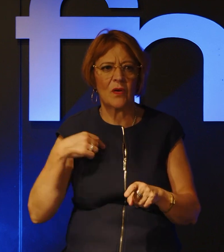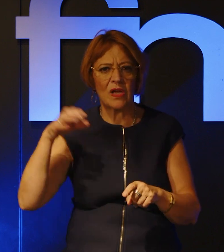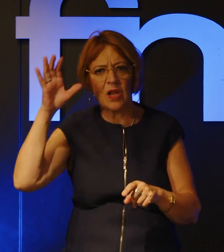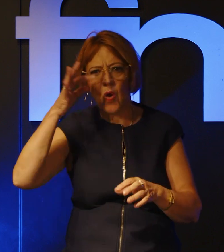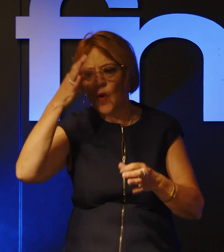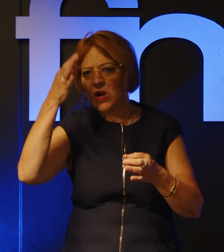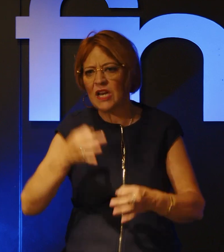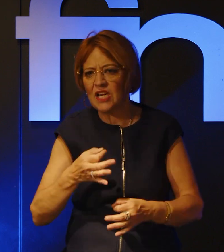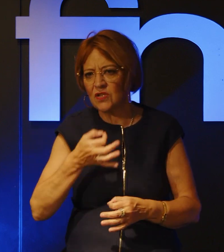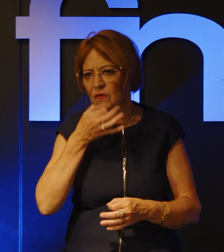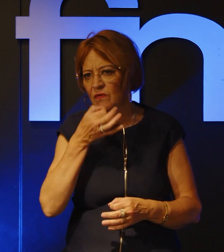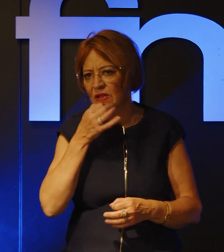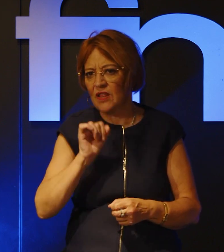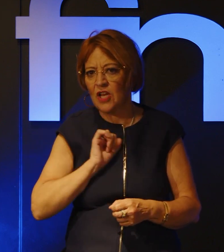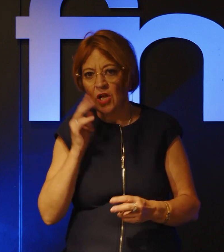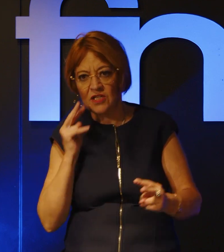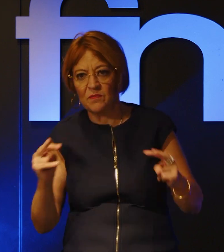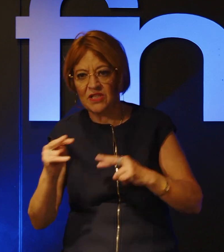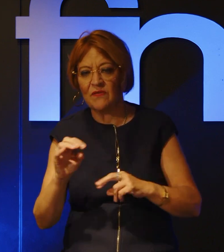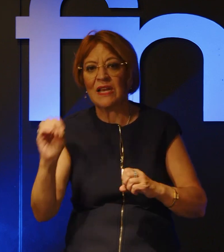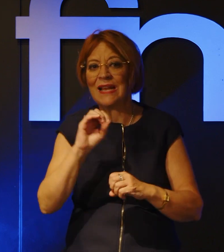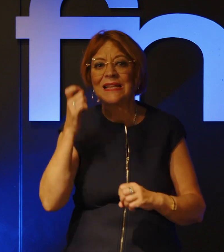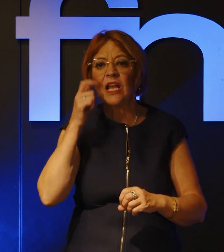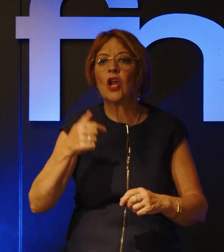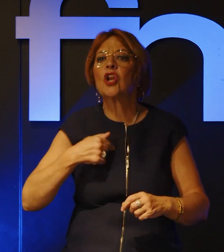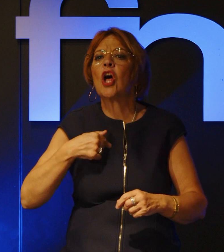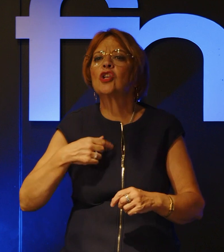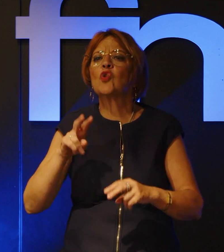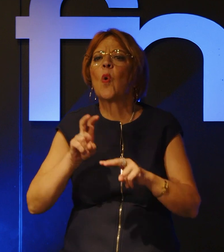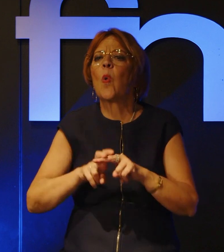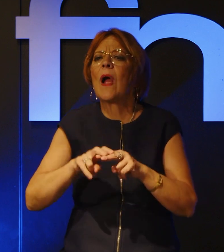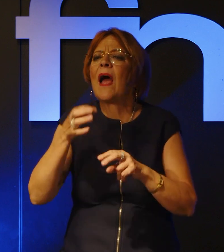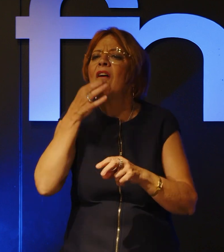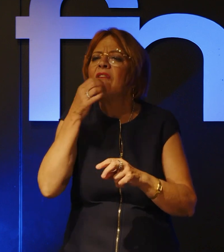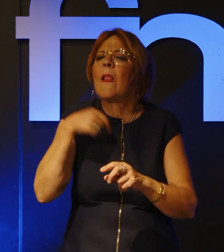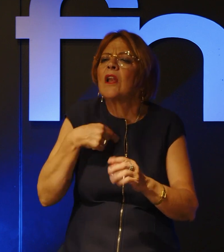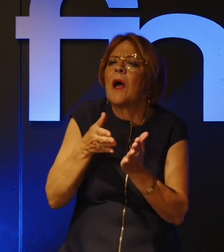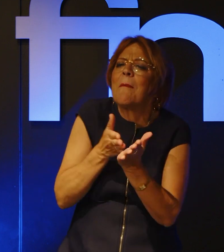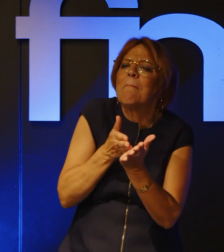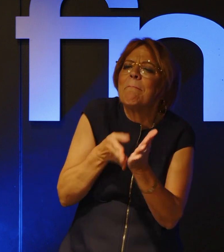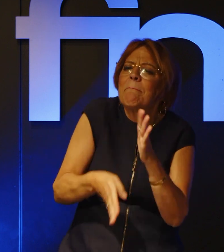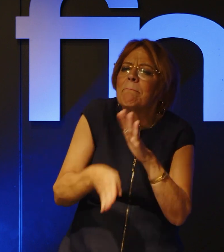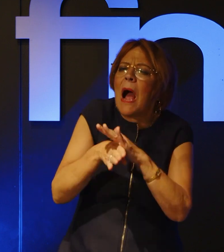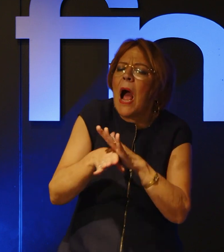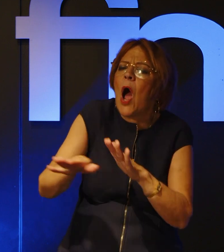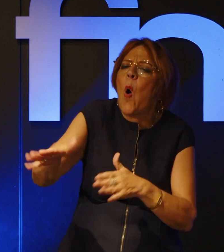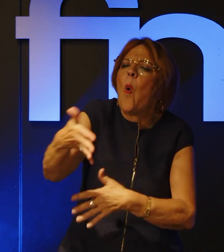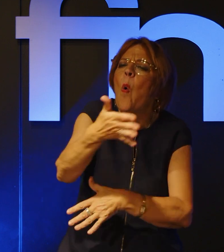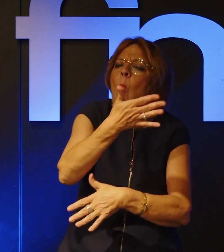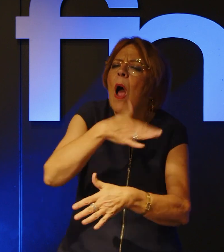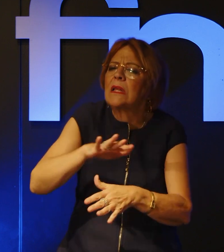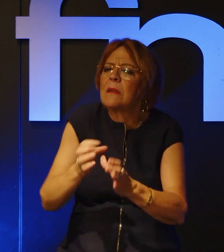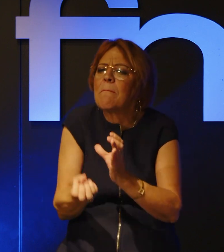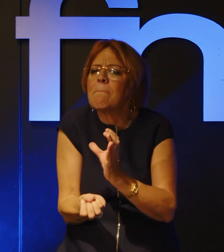honesto nós falarmos da nossa perspectiva sem dizermos Qual é que é o nosso lugar de fala ou seja a partir de que de que ponto é é que Vos